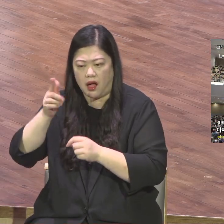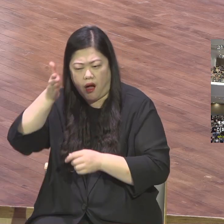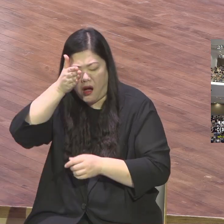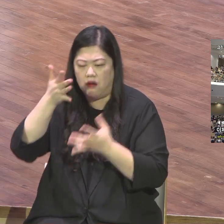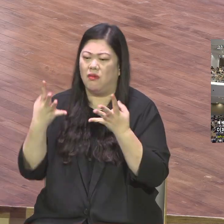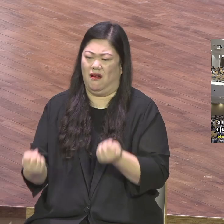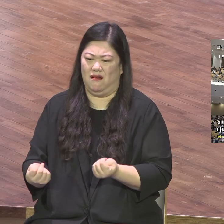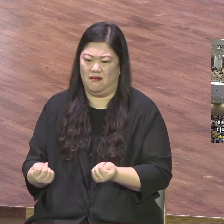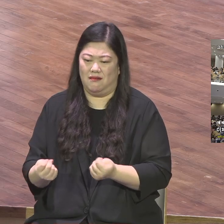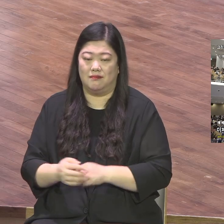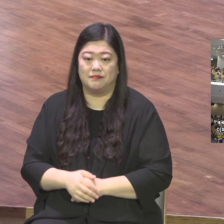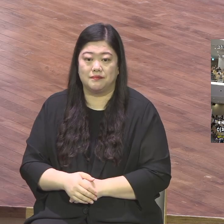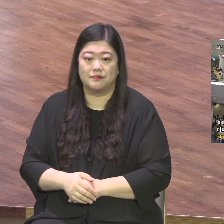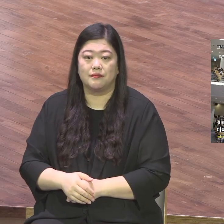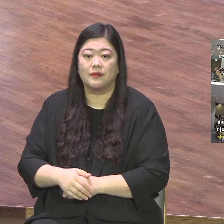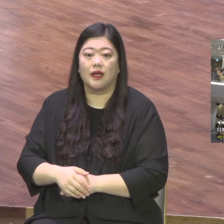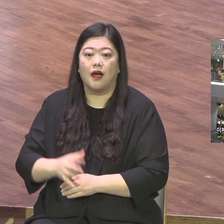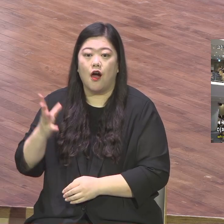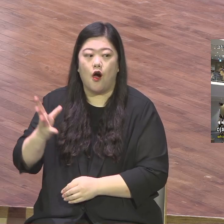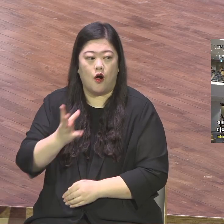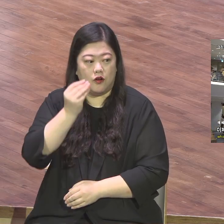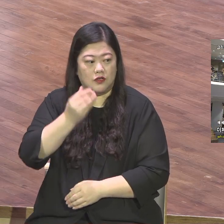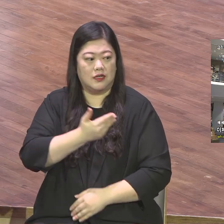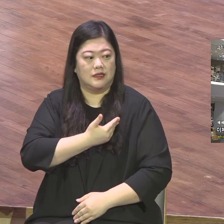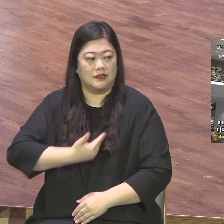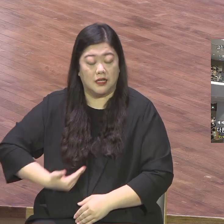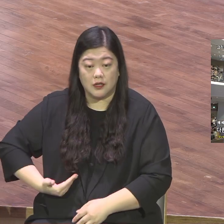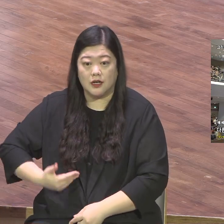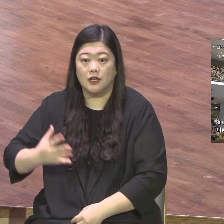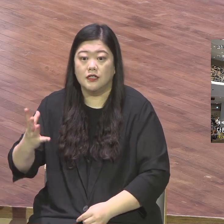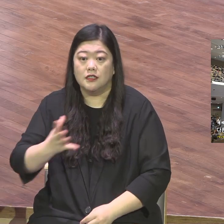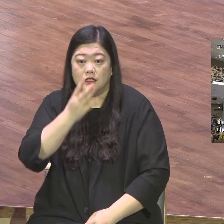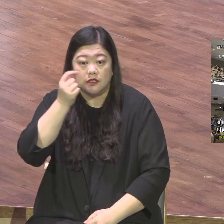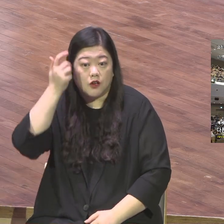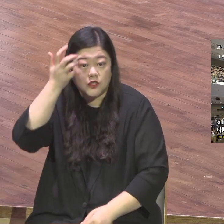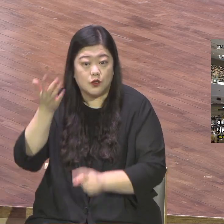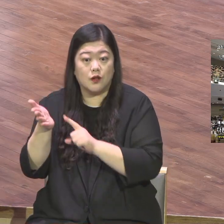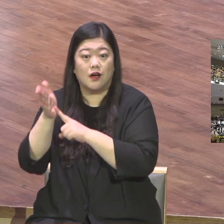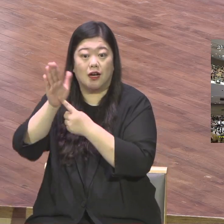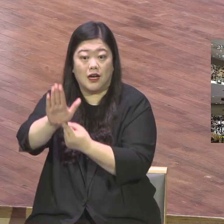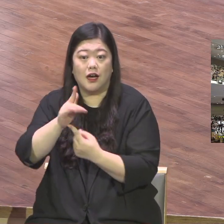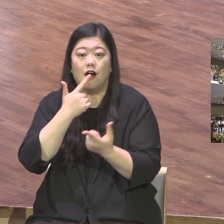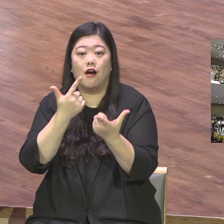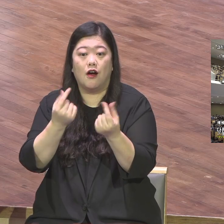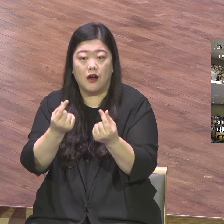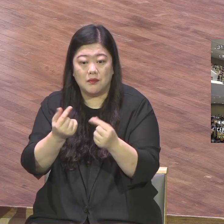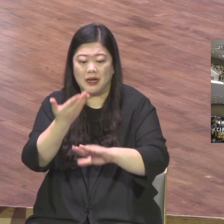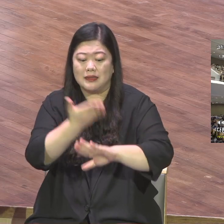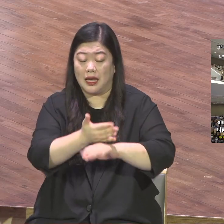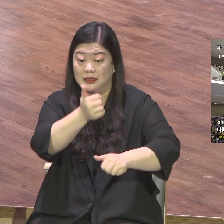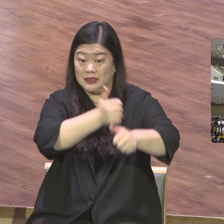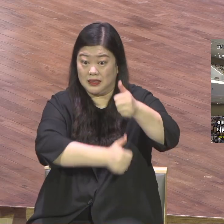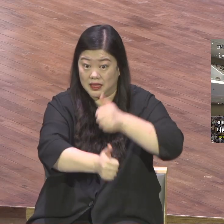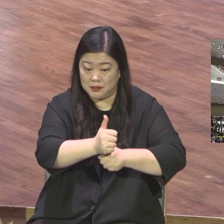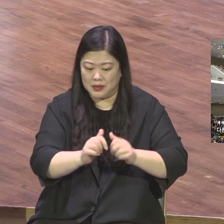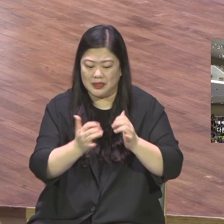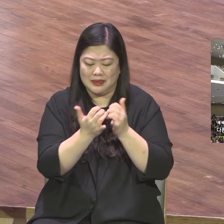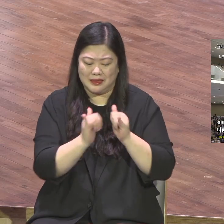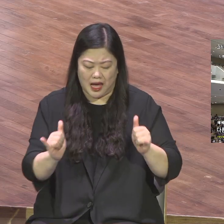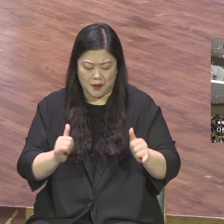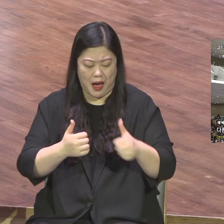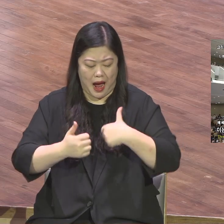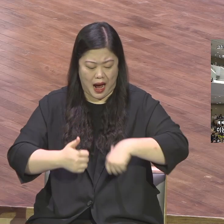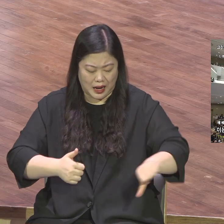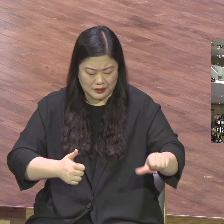거룩한 사도들과 선지자들에게 성령으로 나타나신 것 같이 다른 세대에서는 사람의 아들들에게